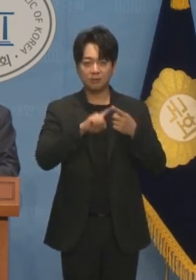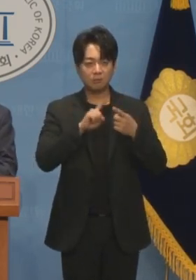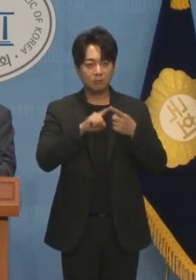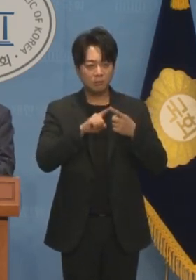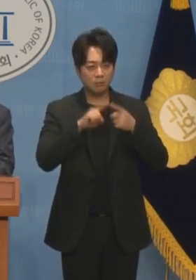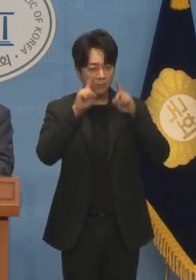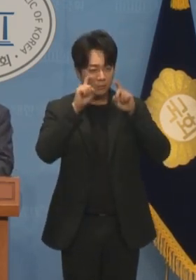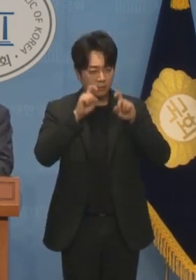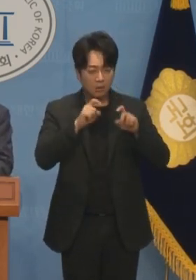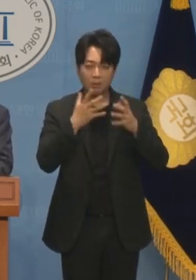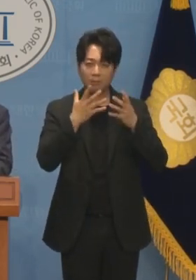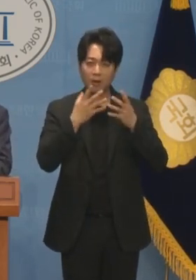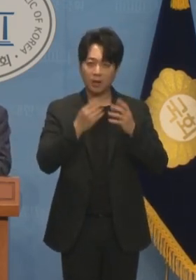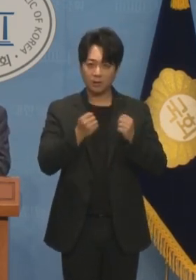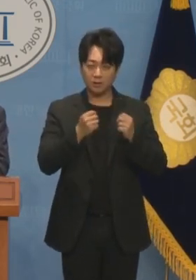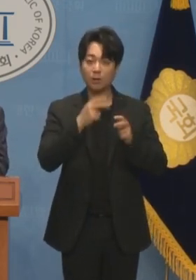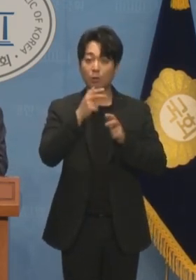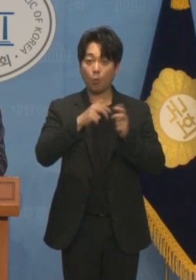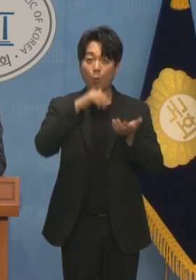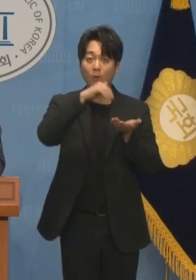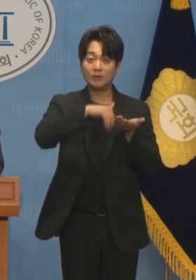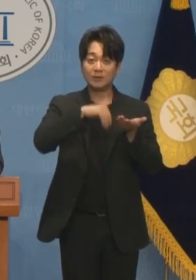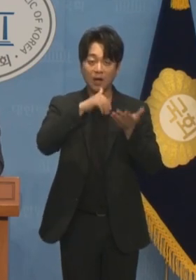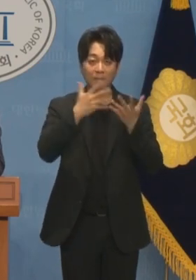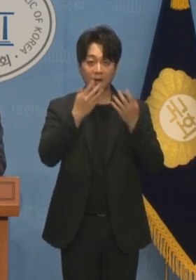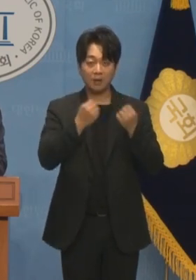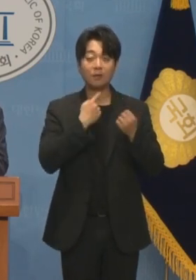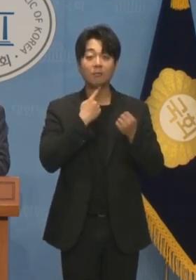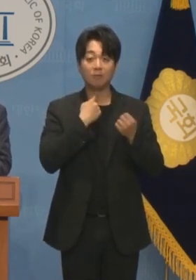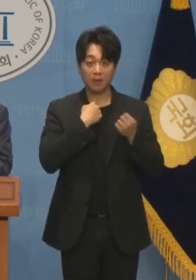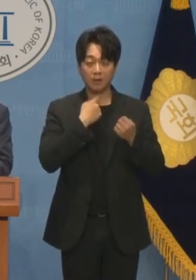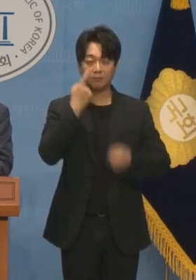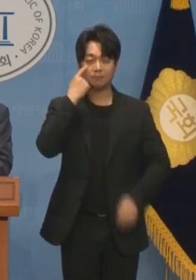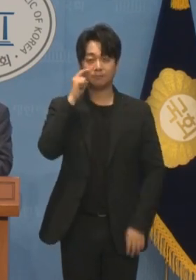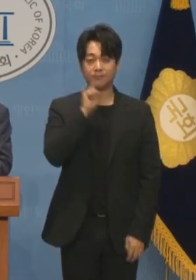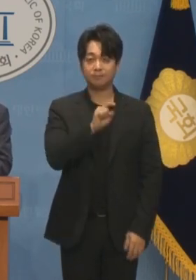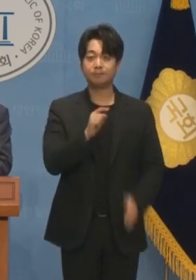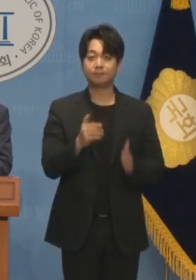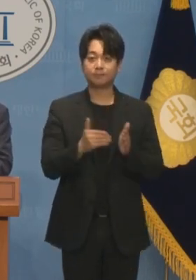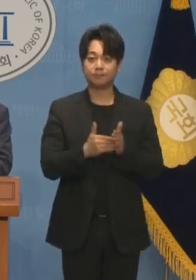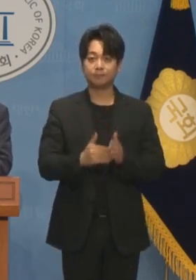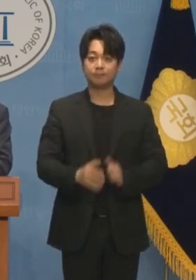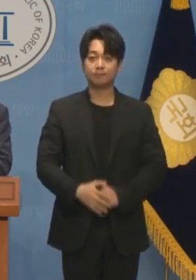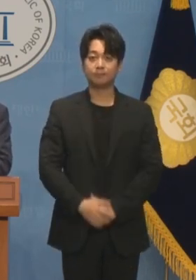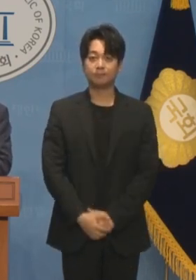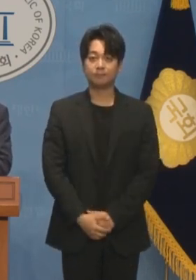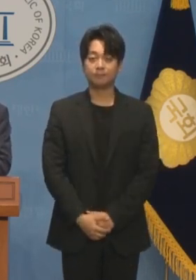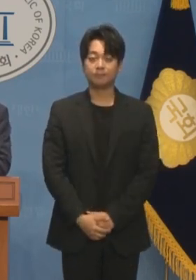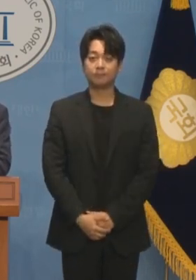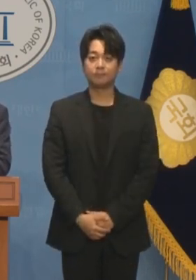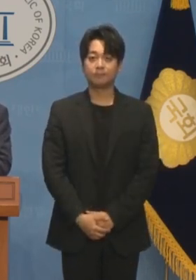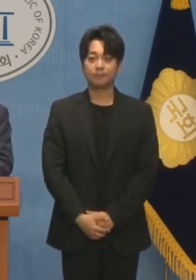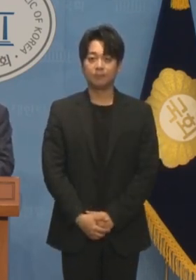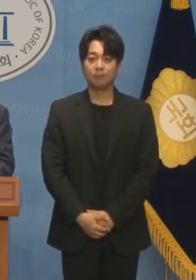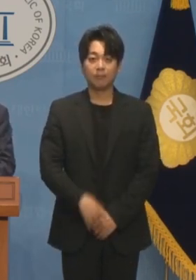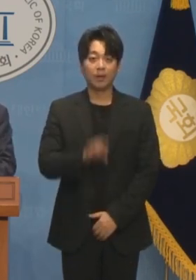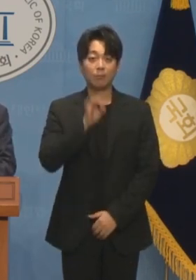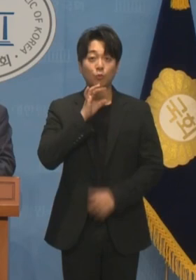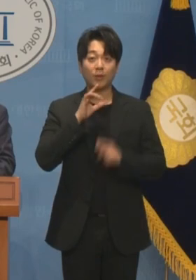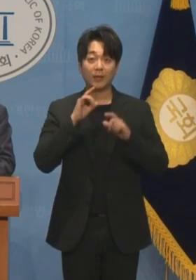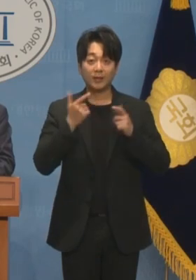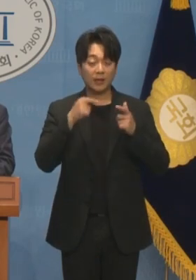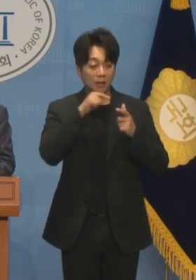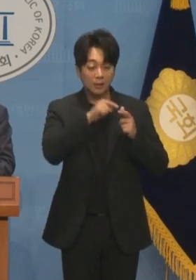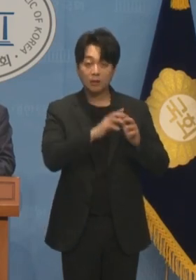공사가 진행되었음이 밝혀졌습니다. 그뿐 아니라 수직으로 매설한 흉관